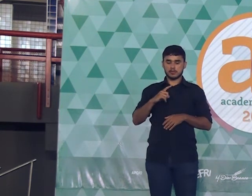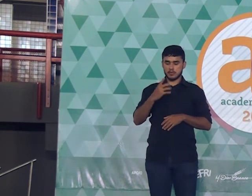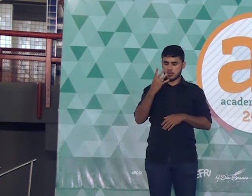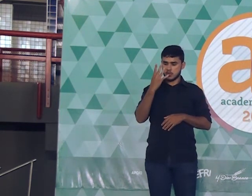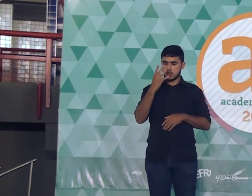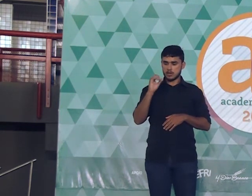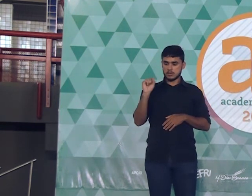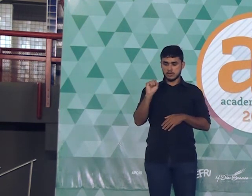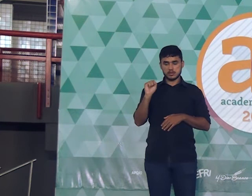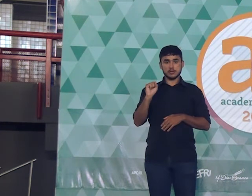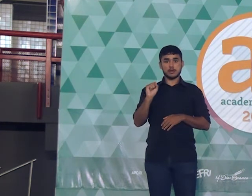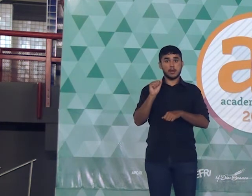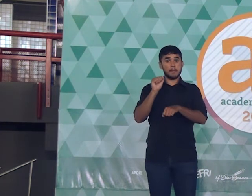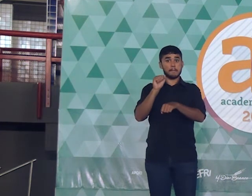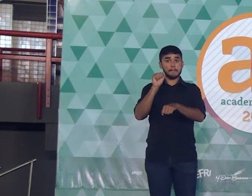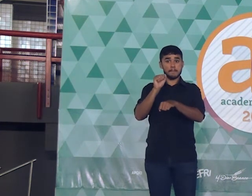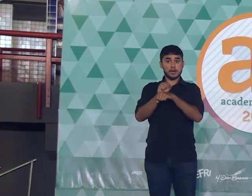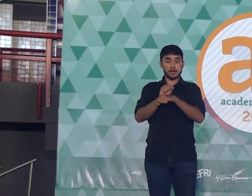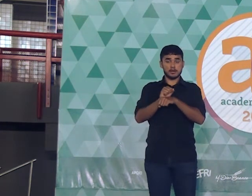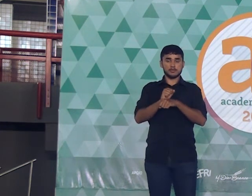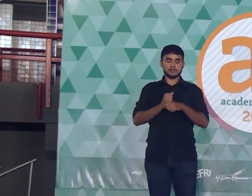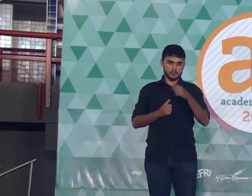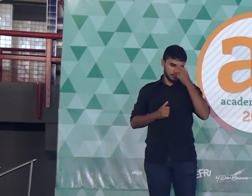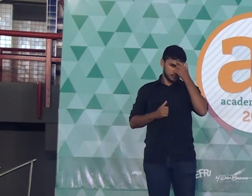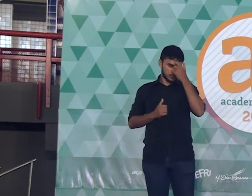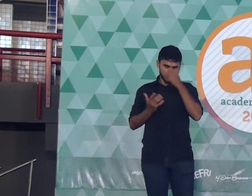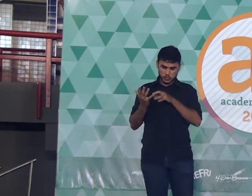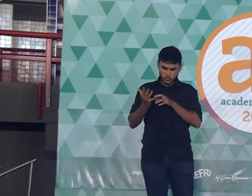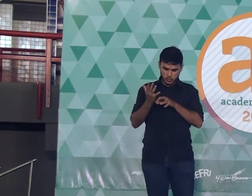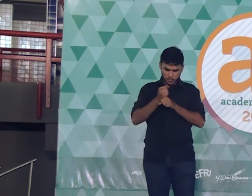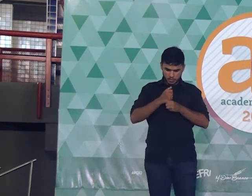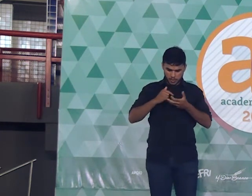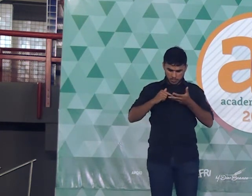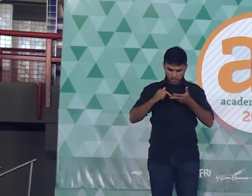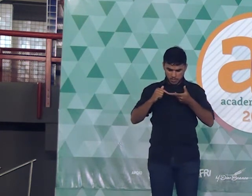4 segundos. Então, quanto tempo durou essa viagem?